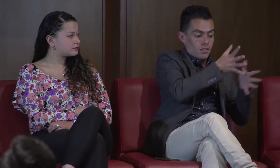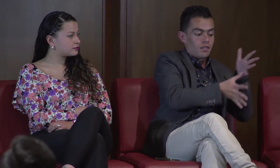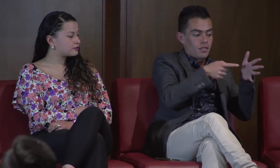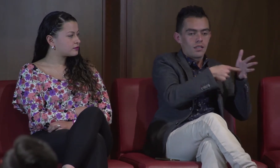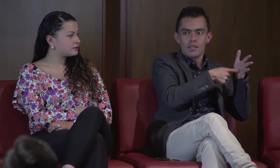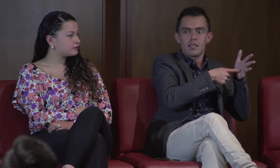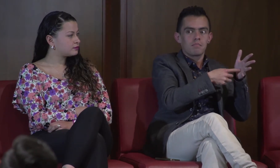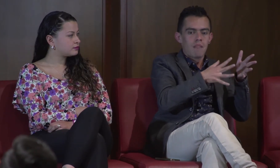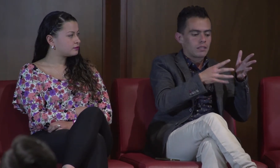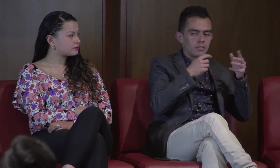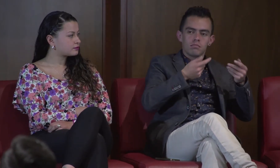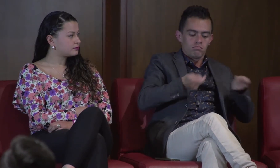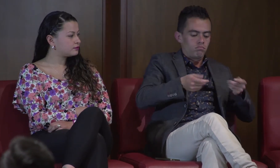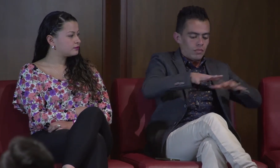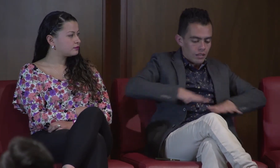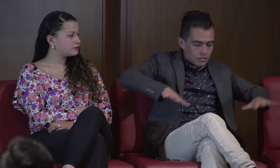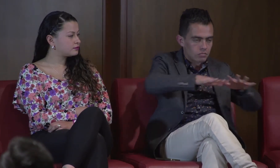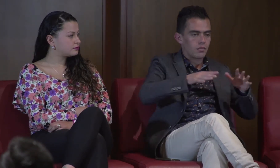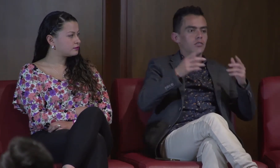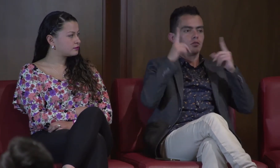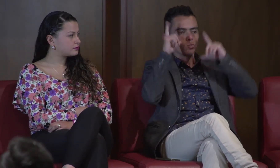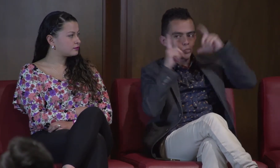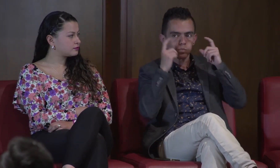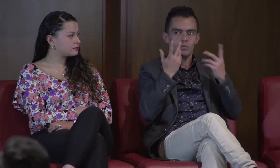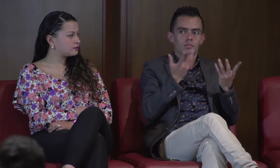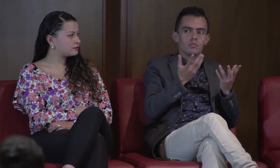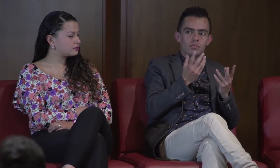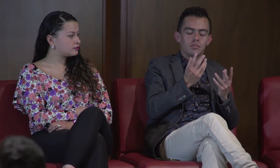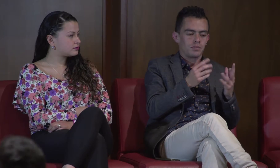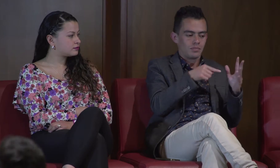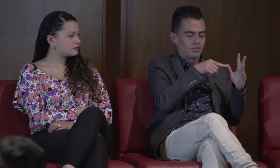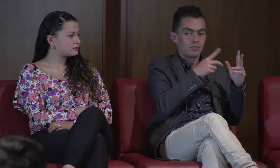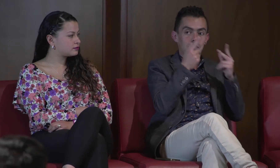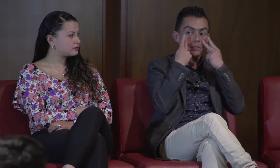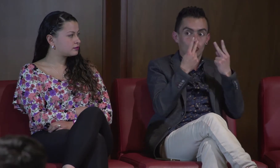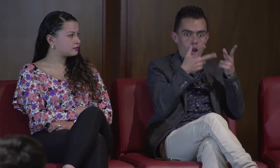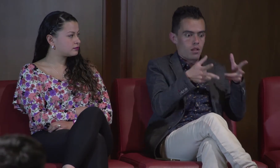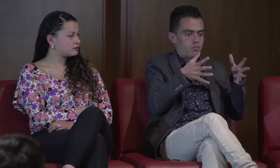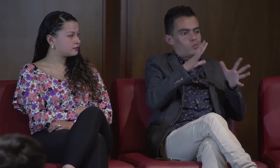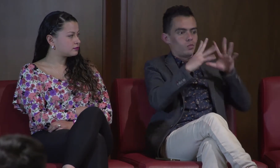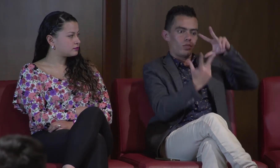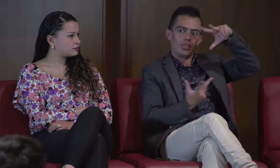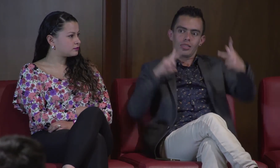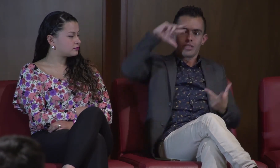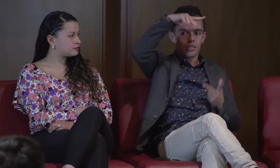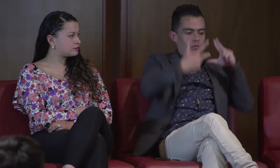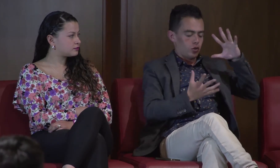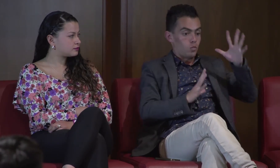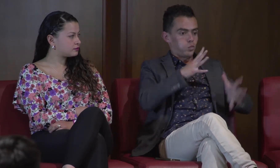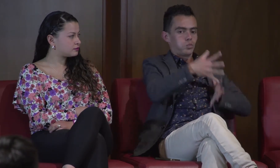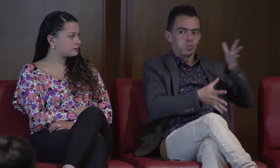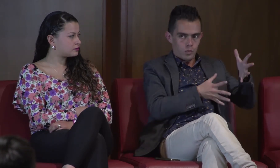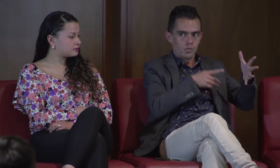y el español es una lengua oral, es una lengua lineal. La lengua de señas es tridimensional, utiliza gestos